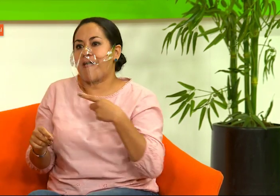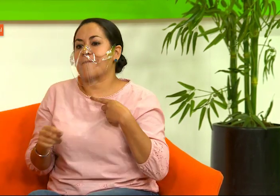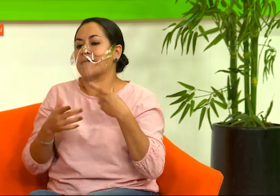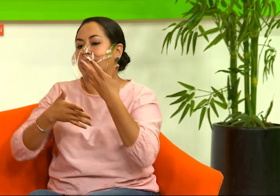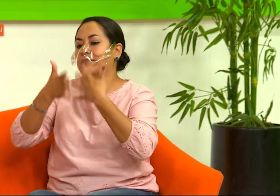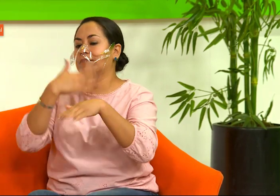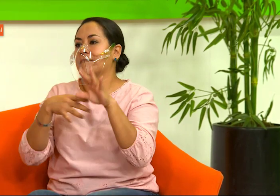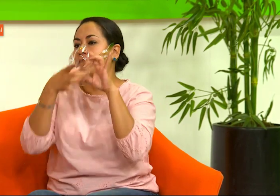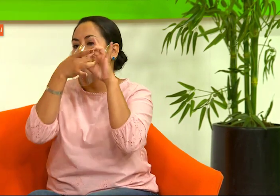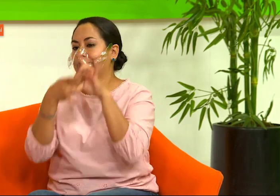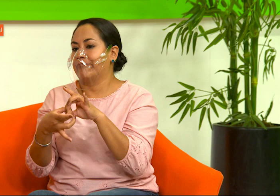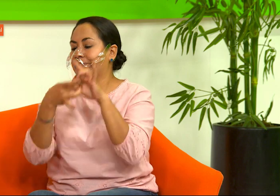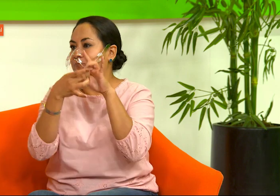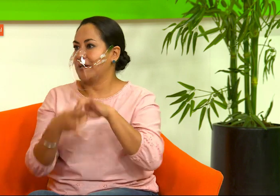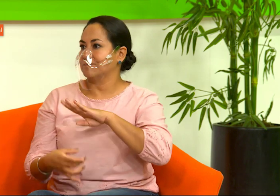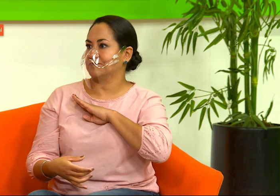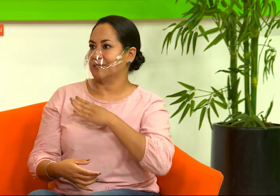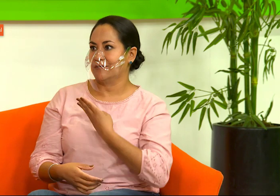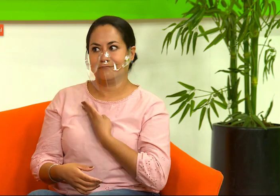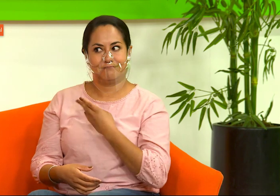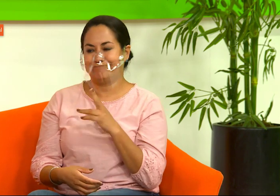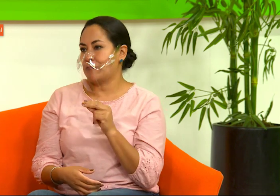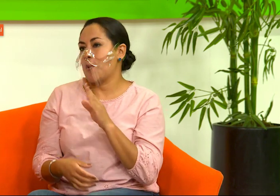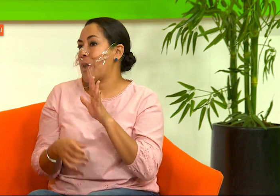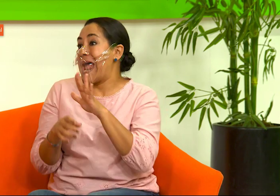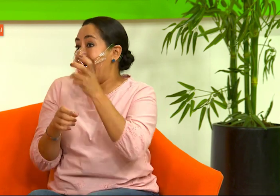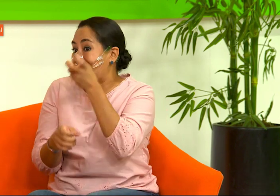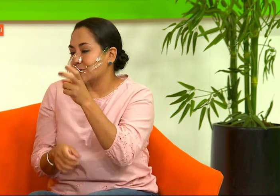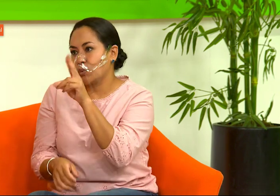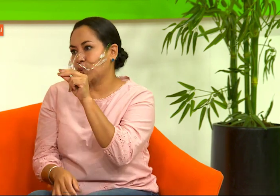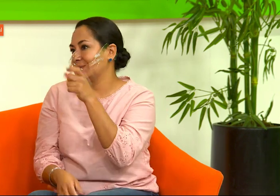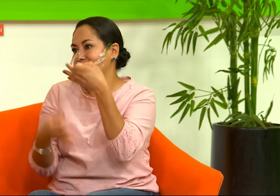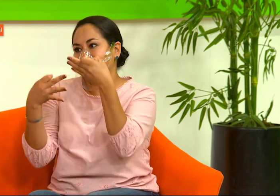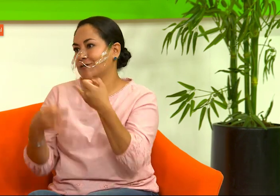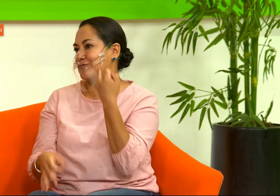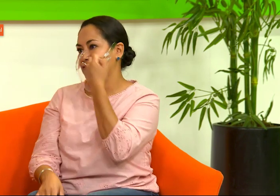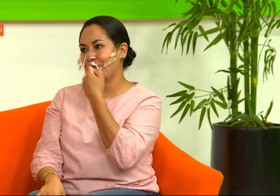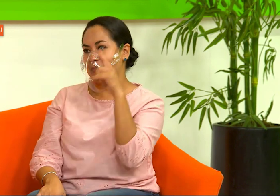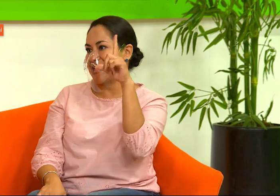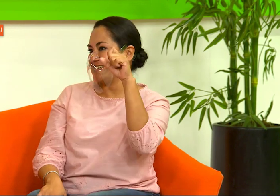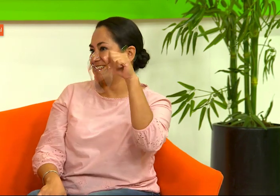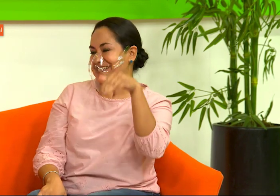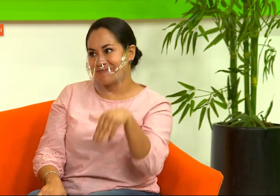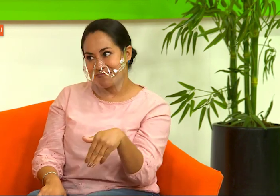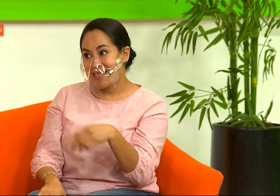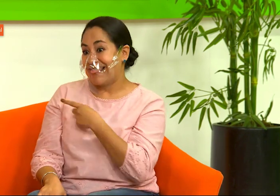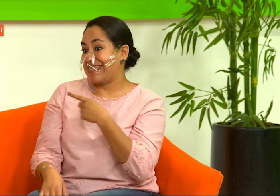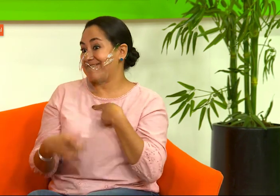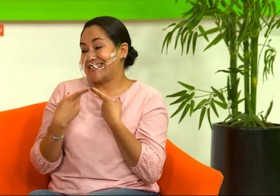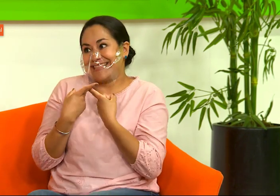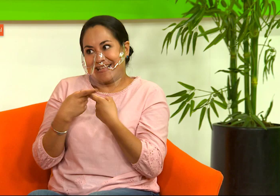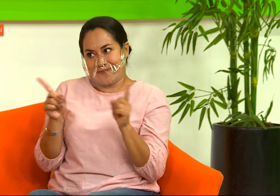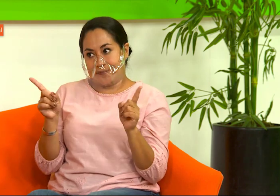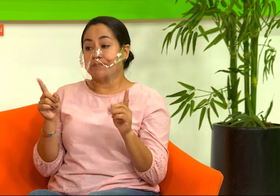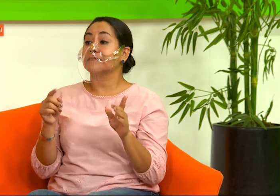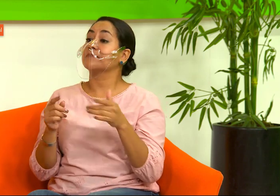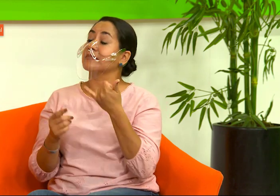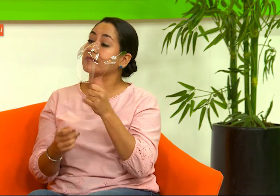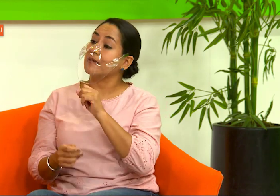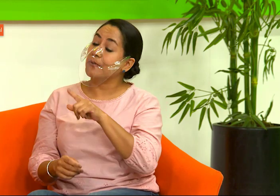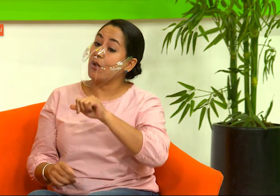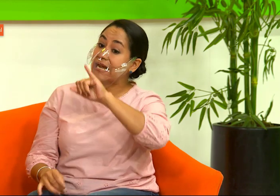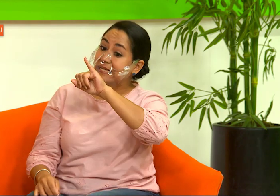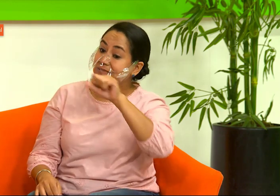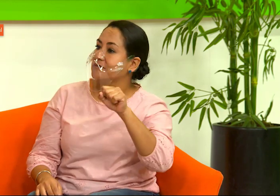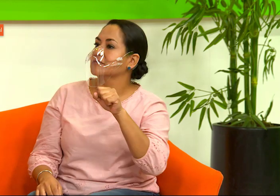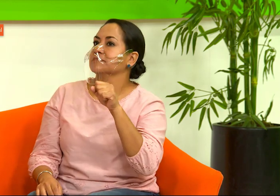hay reglas distintas al español. No usar español signado o cuando están utilizando lengua de señas, tienen que